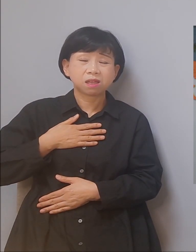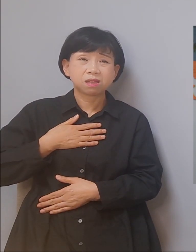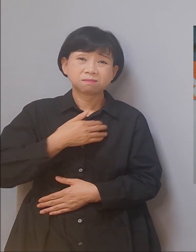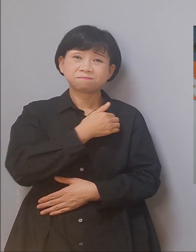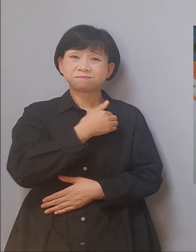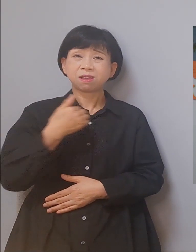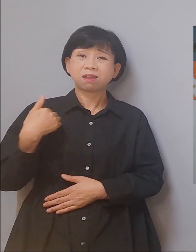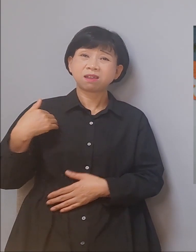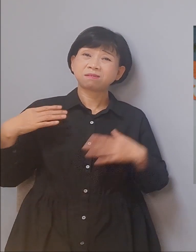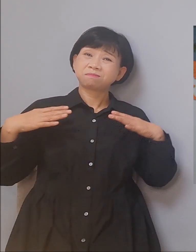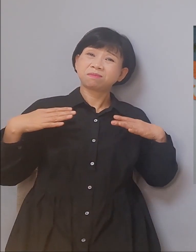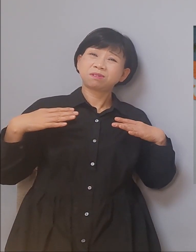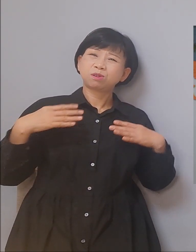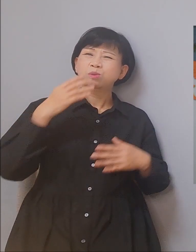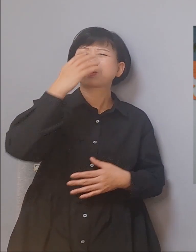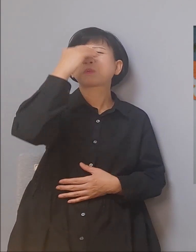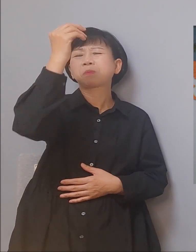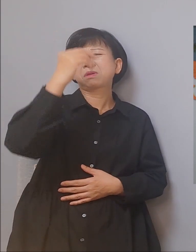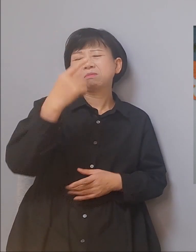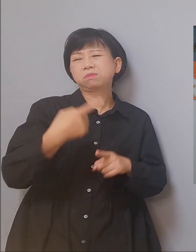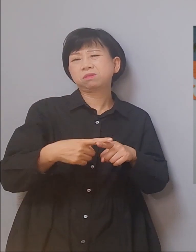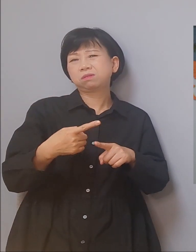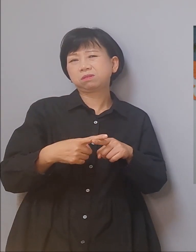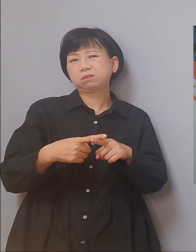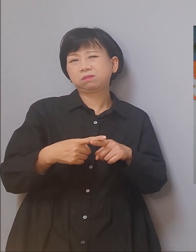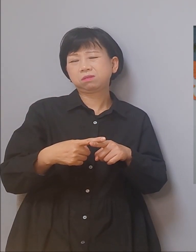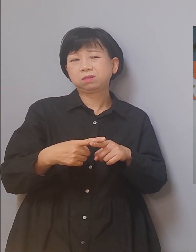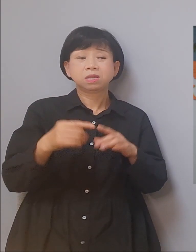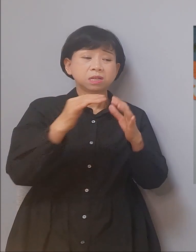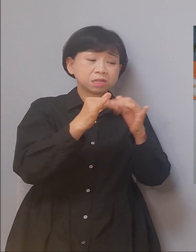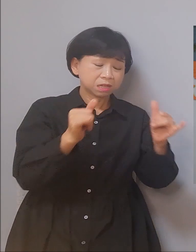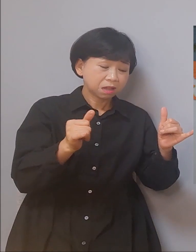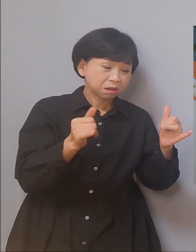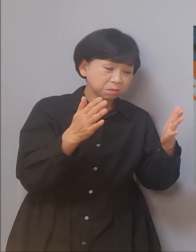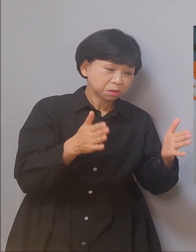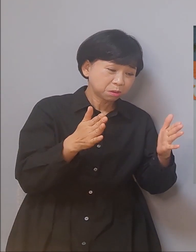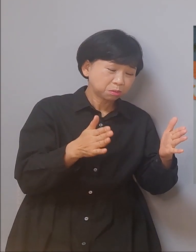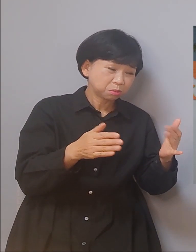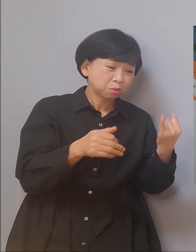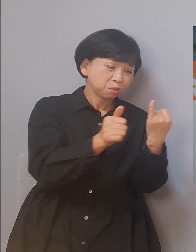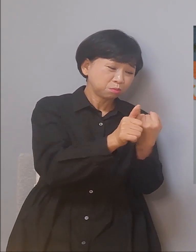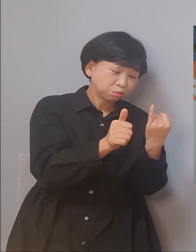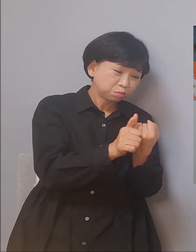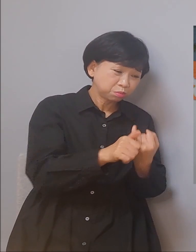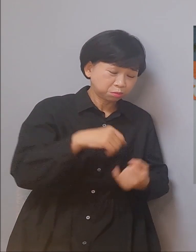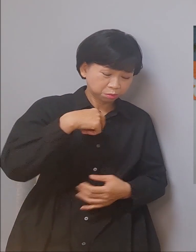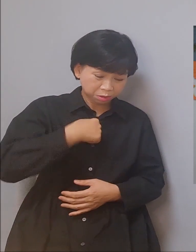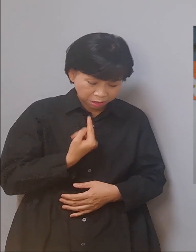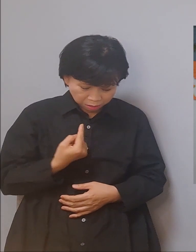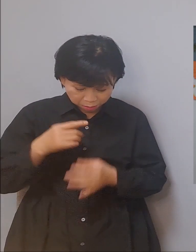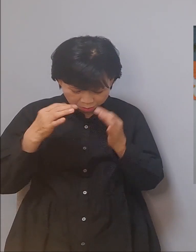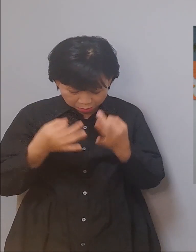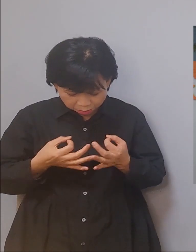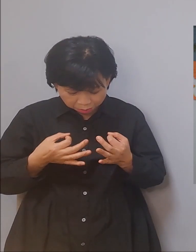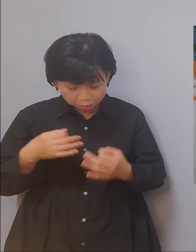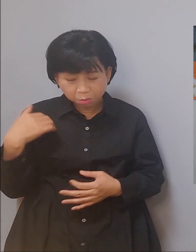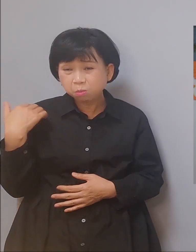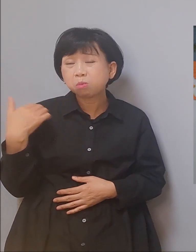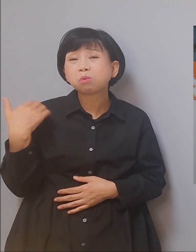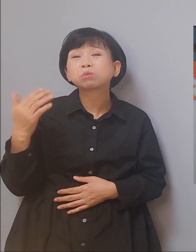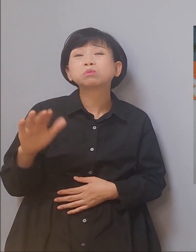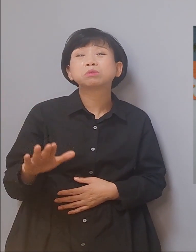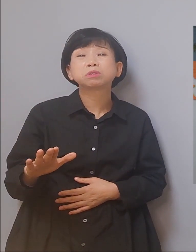사람들은 교만한 거지요. 우리는 한낱 사람도 모르는데, 또 나 자신의 마음도 제대로 파악하지